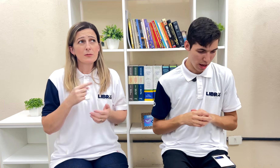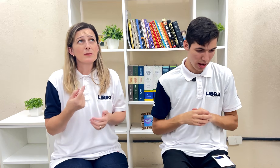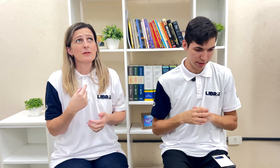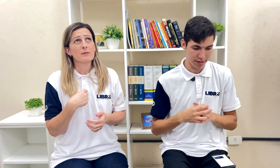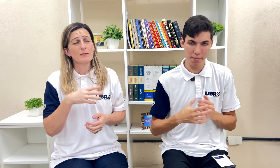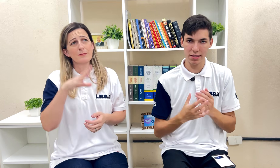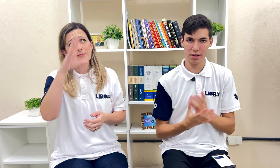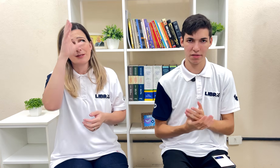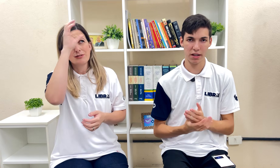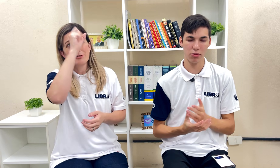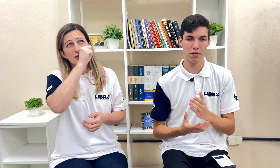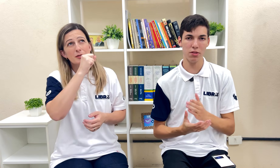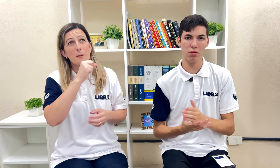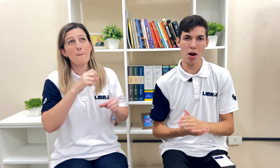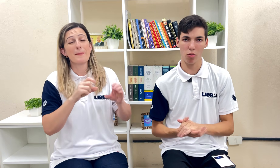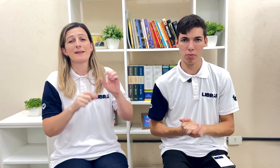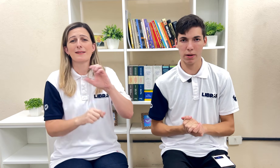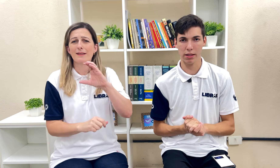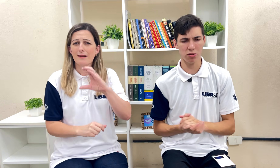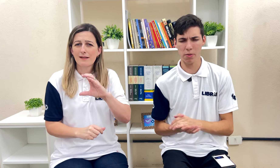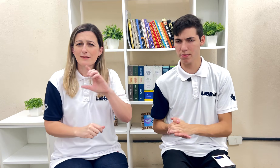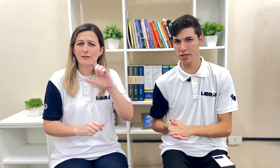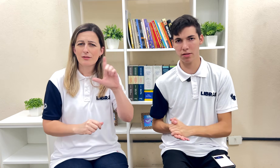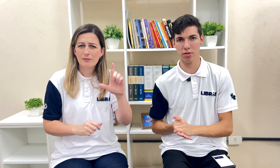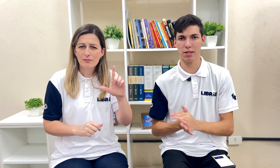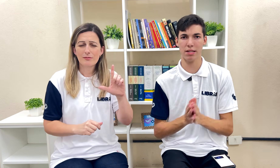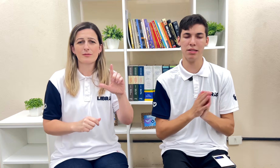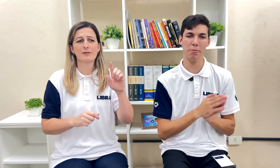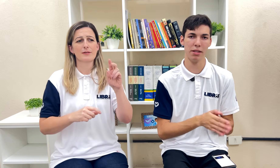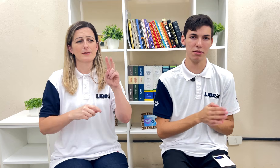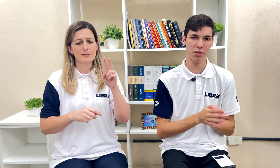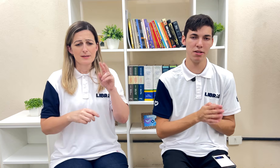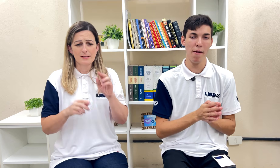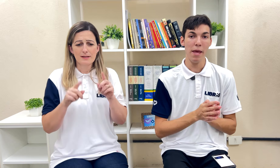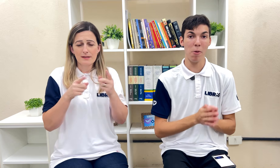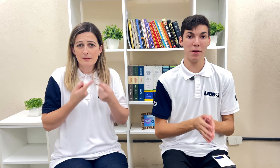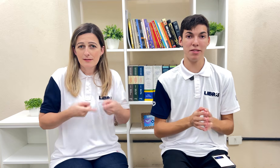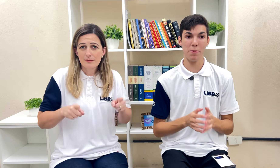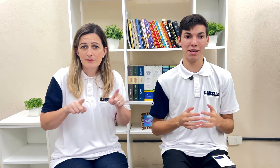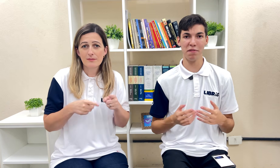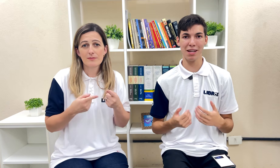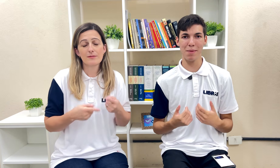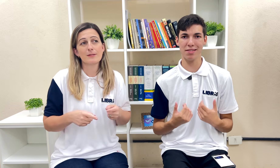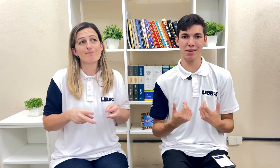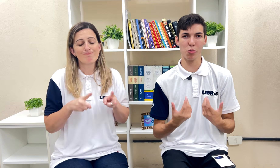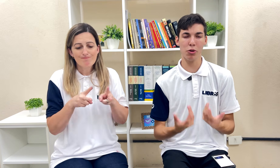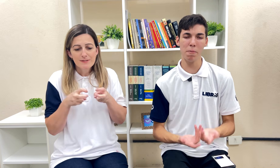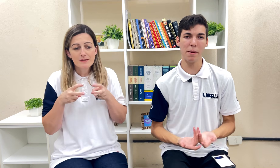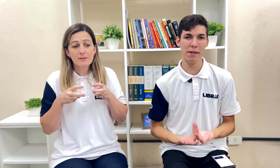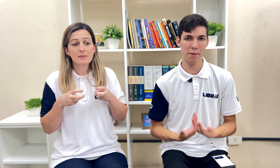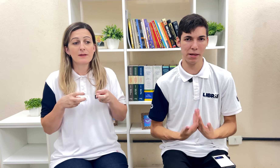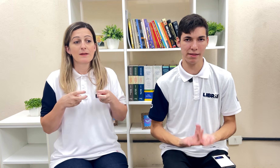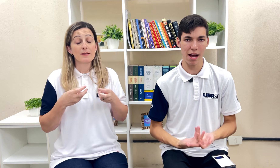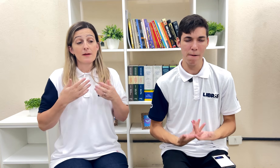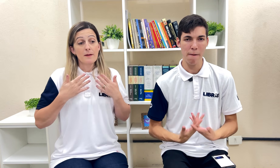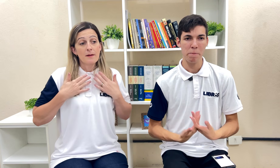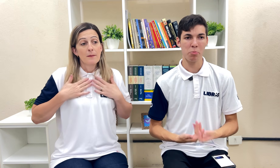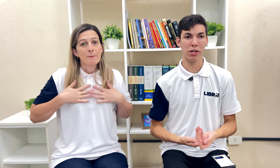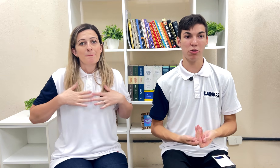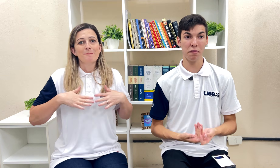a trazer mais classificador e visual, não só para as minhas canções, mas as interpretações, eu percebi que fica mais tranquilo para mim interpretar, porque eu não